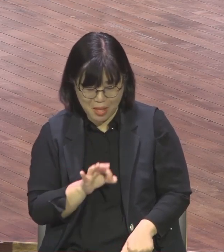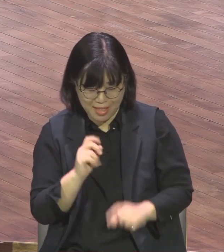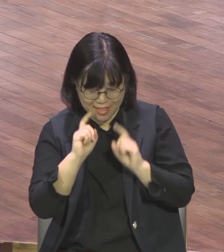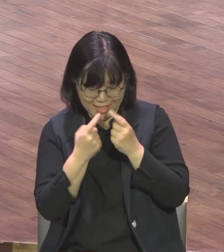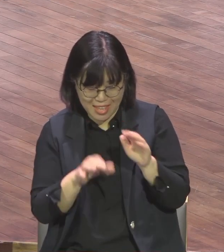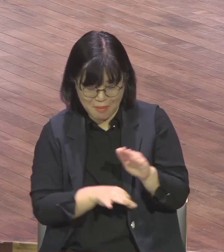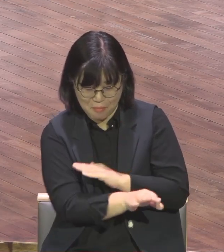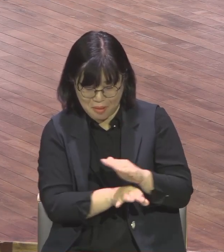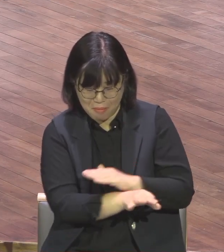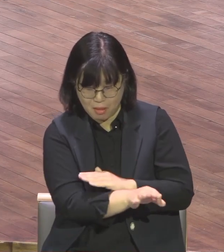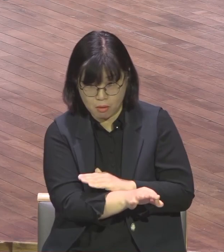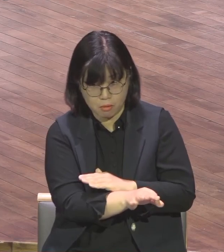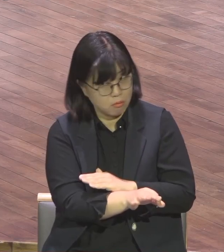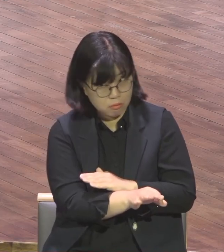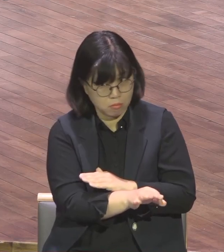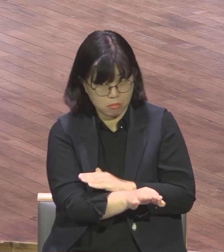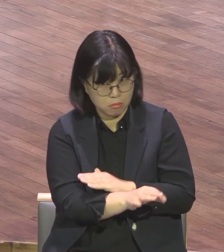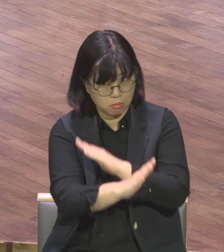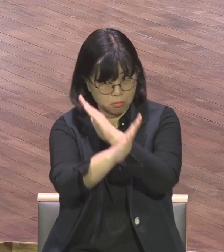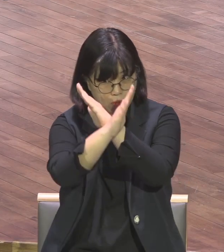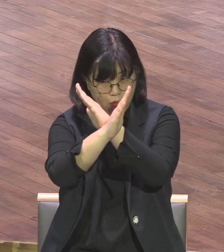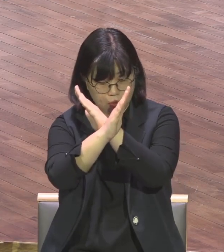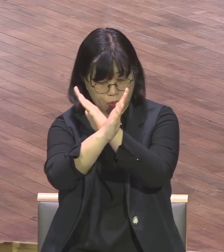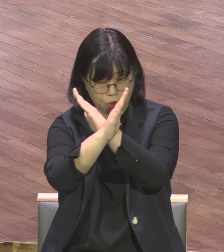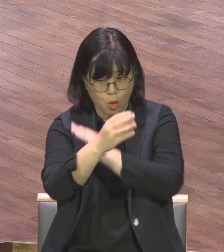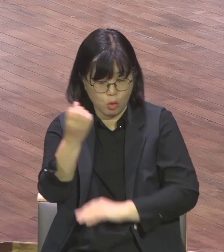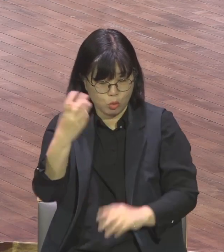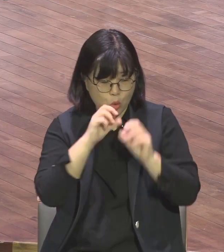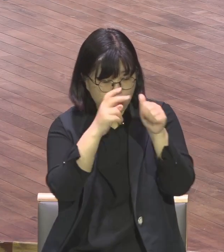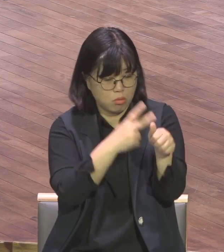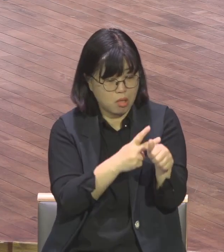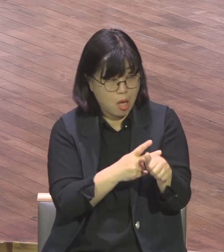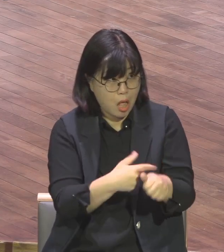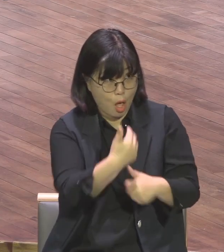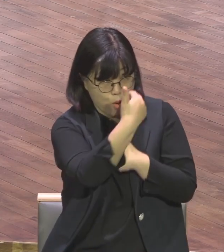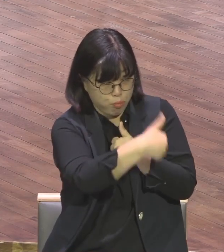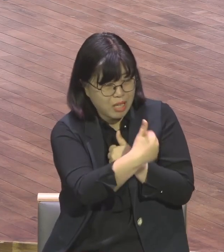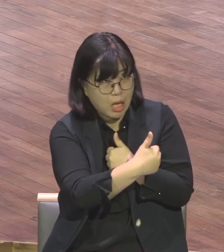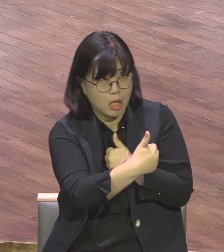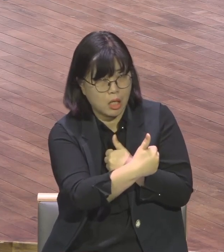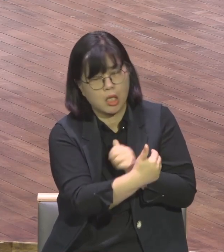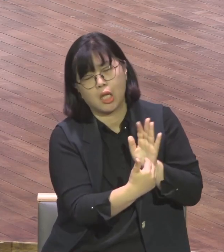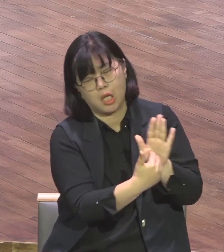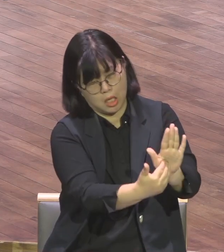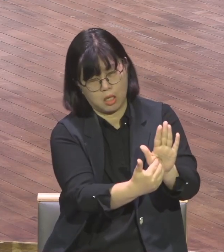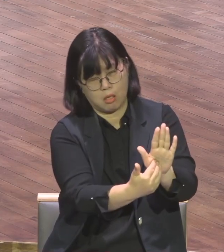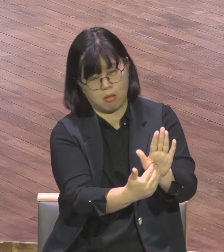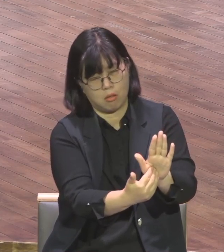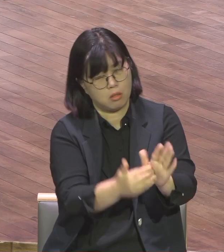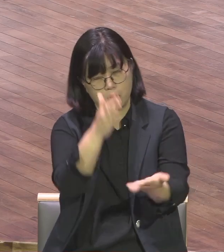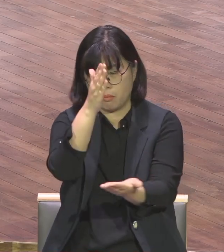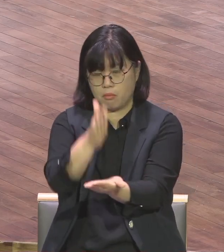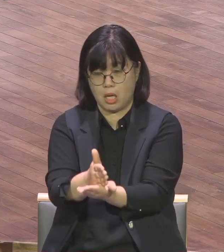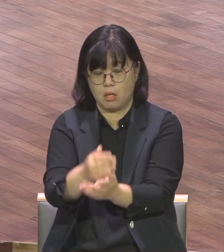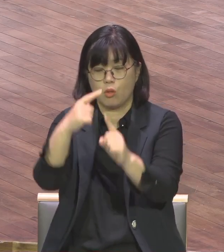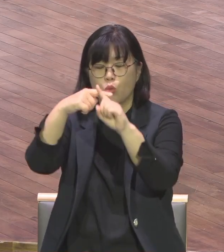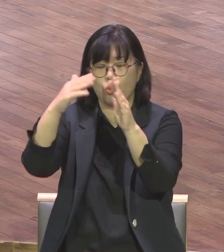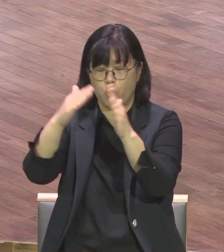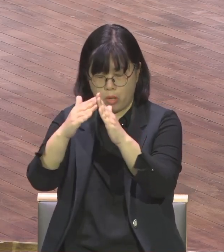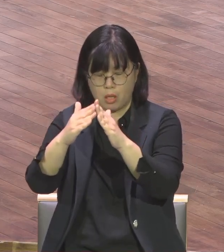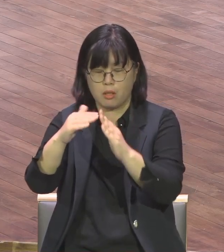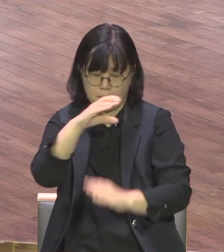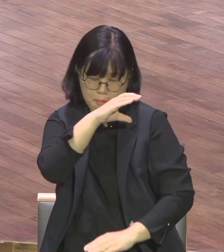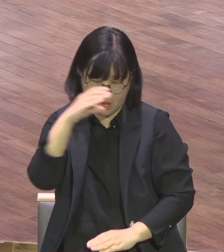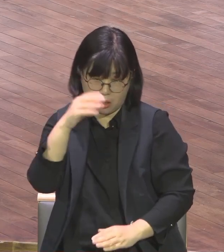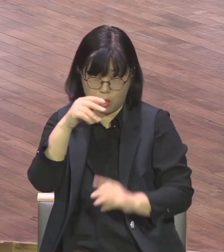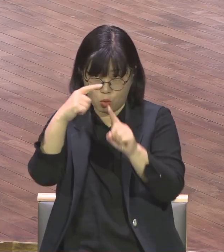또 개인적 요청도 많은데 절대로 선교위원회에서는 개인 선교사가 누구에 요청한다 그러면 그 제재해야 됩니다.